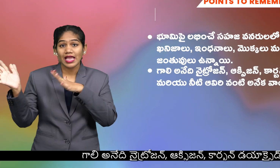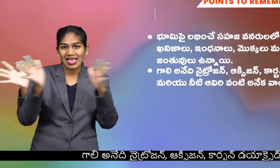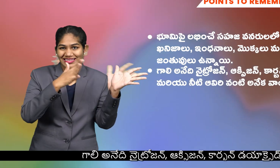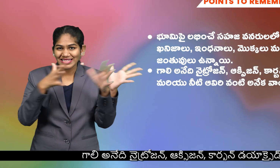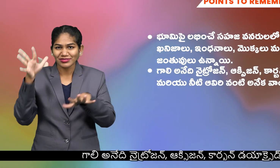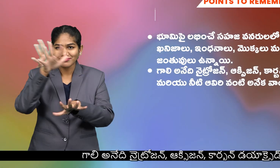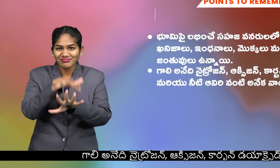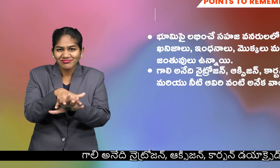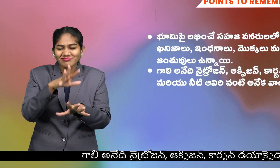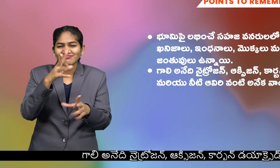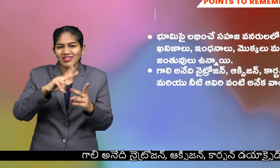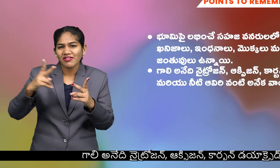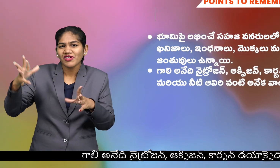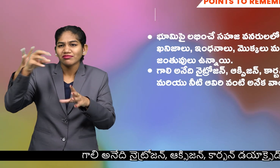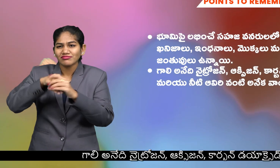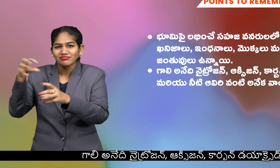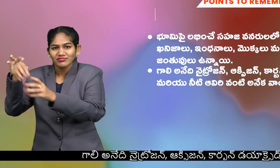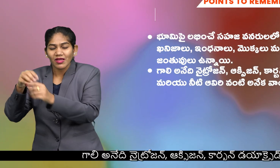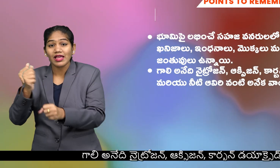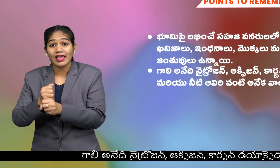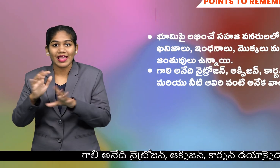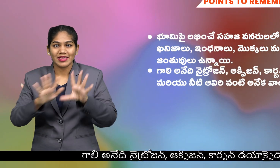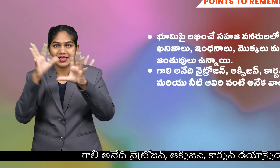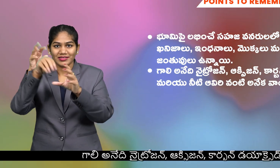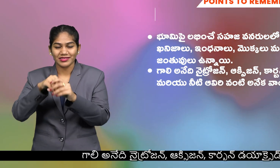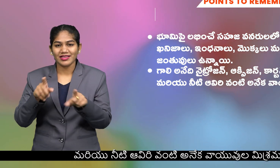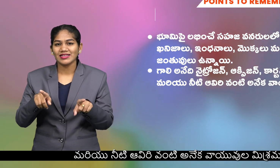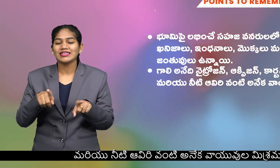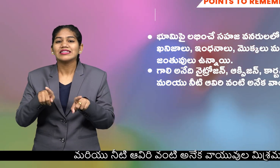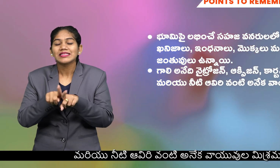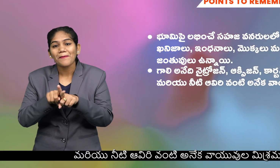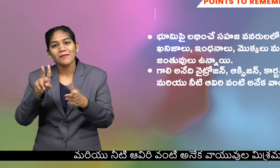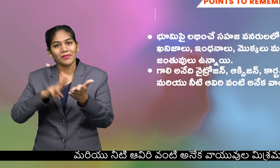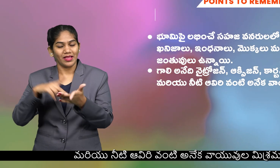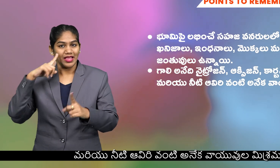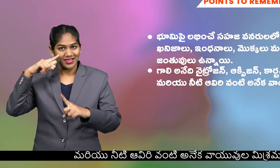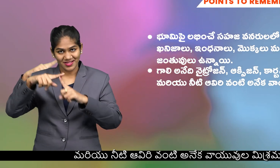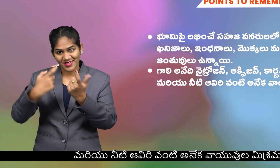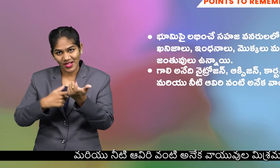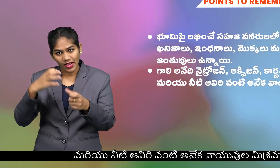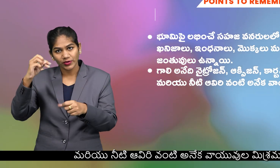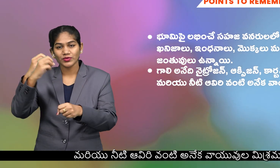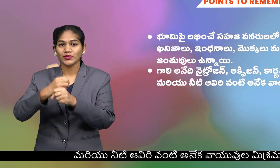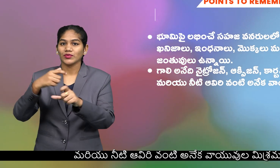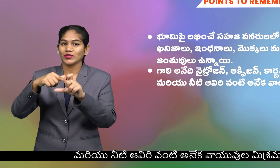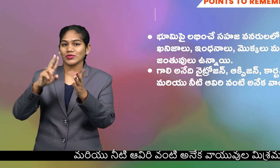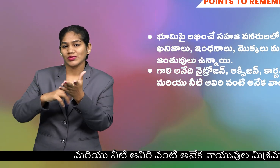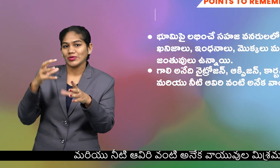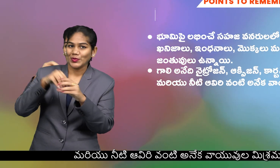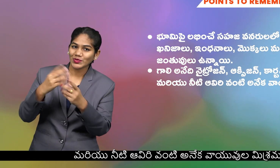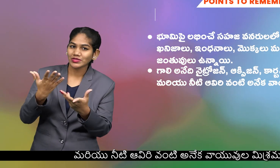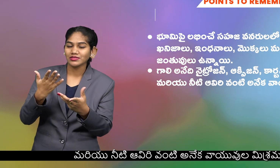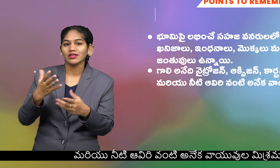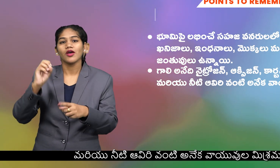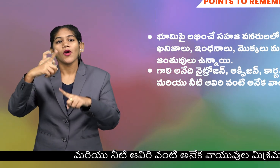గాలి అనేది నైట్రోజన్, ఆక్సిజన్, కార్బన్ డయాక్సైడ్ మరియు నీటి ఆవిరి వంటి అనేక